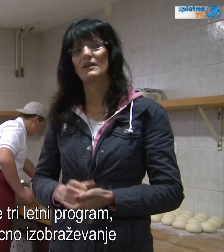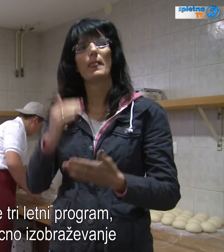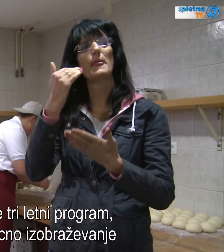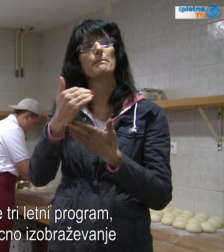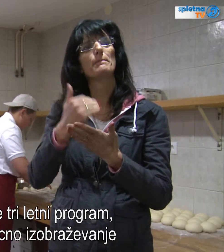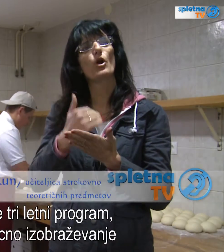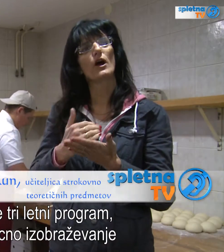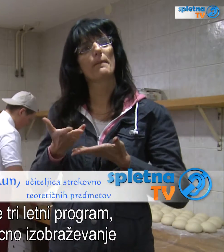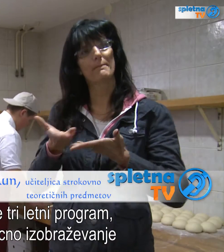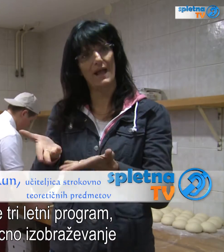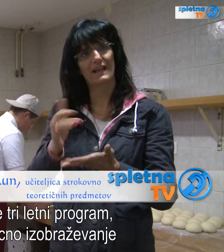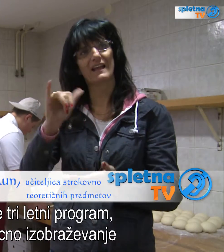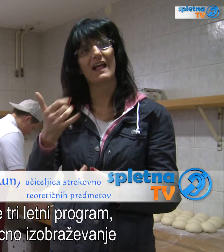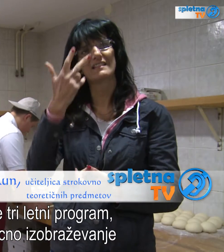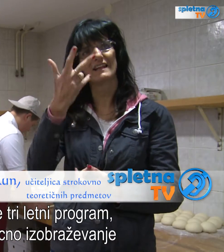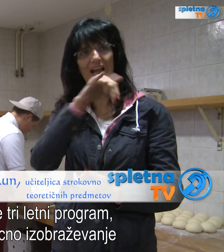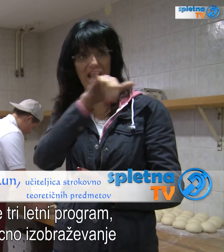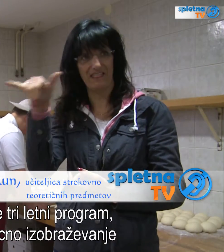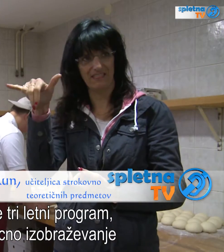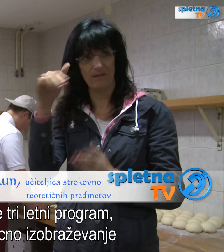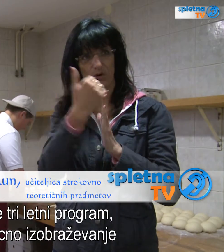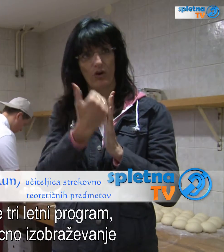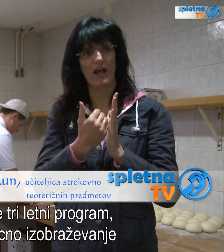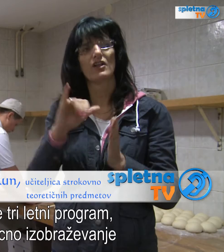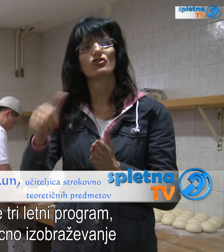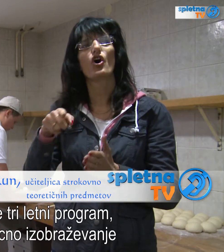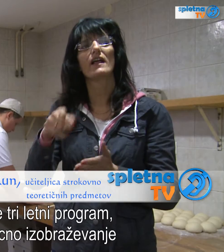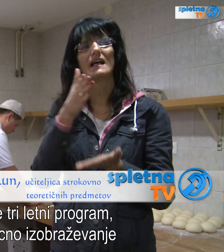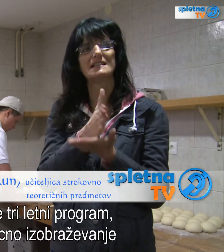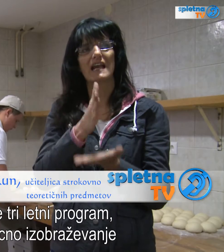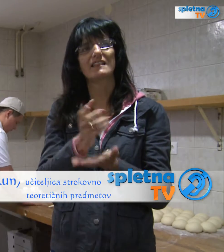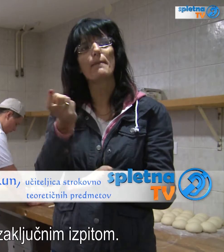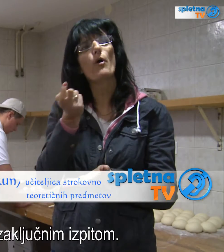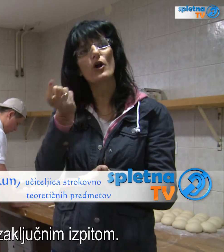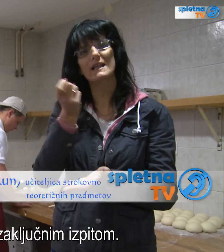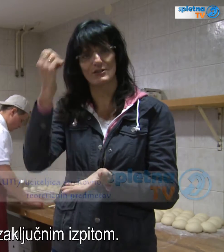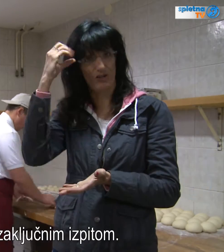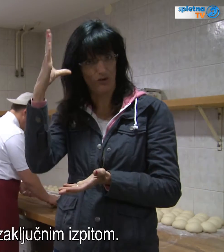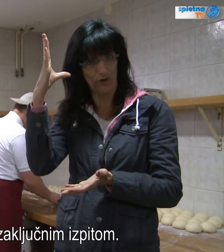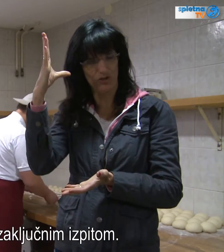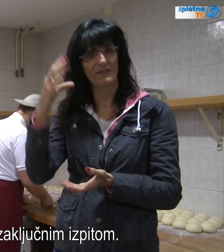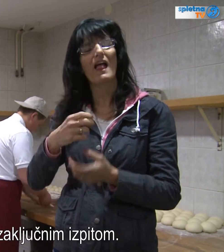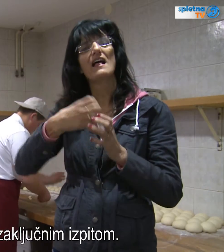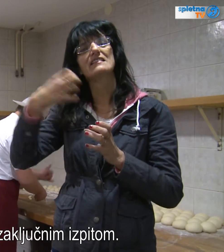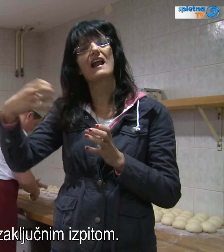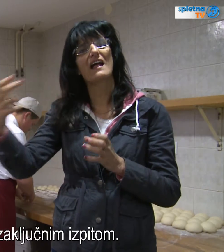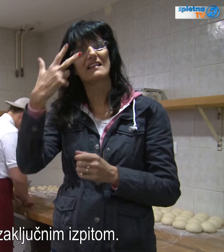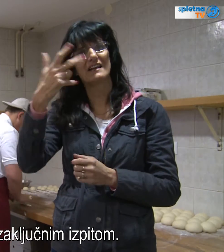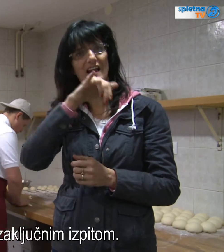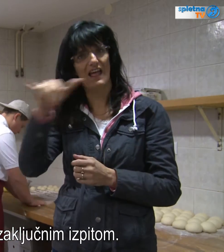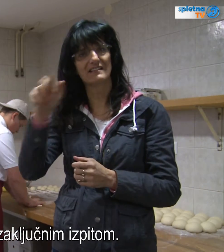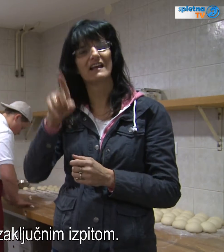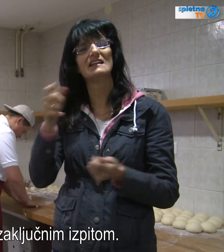Program PEK je triletni program, to je srednje poklicno izobraževanje. Traja 3 leta in se zaključi